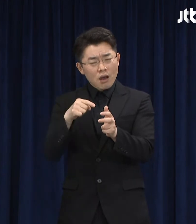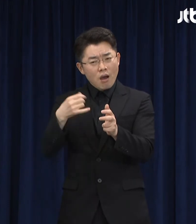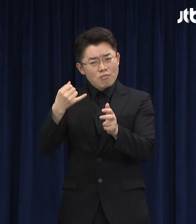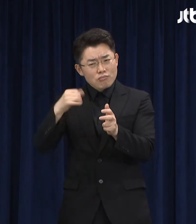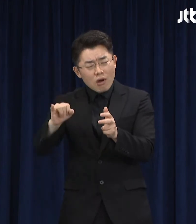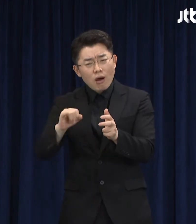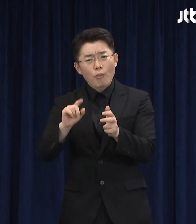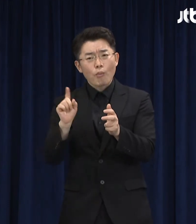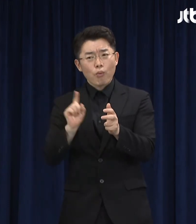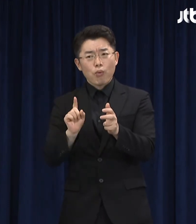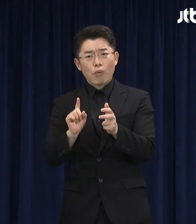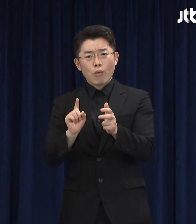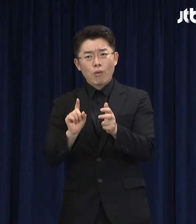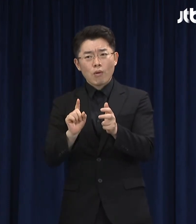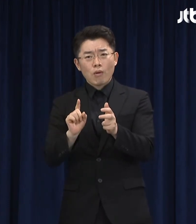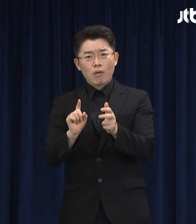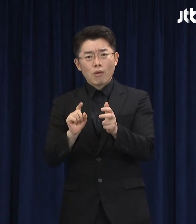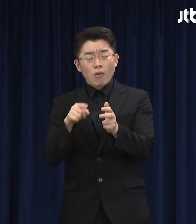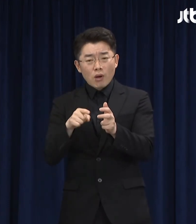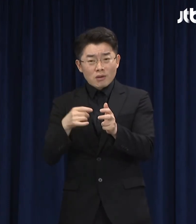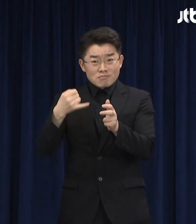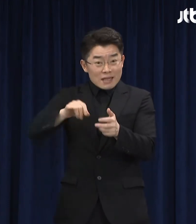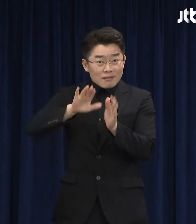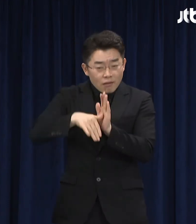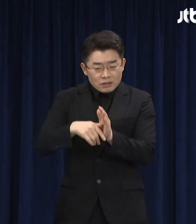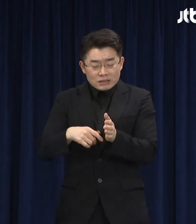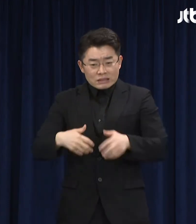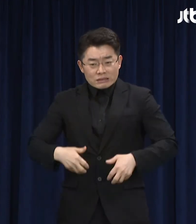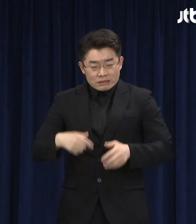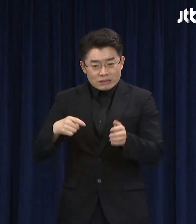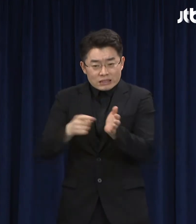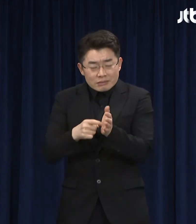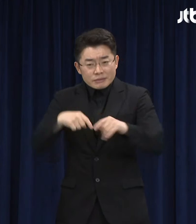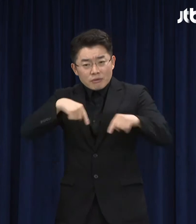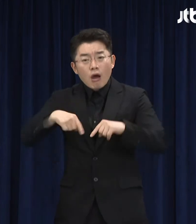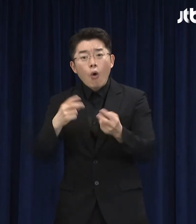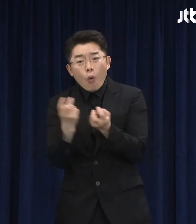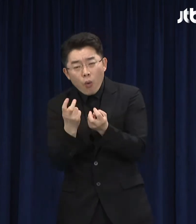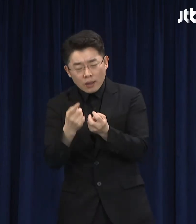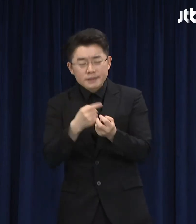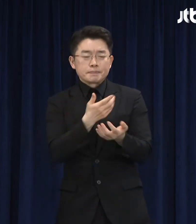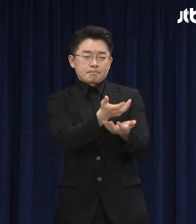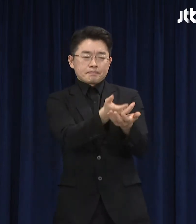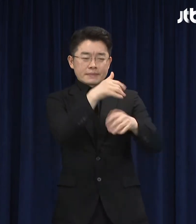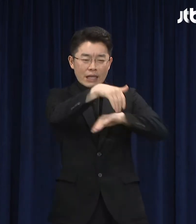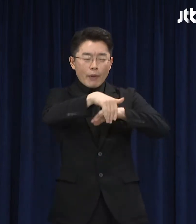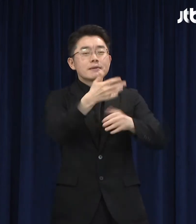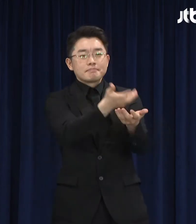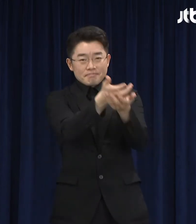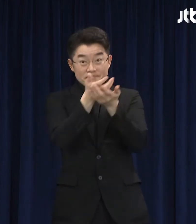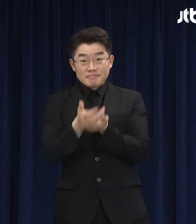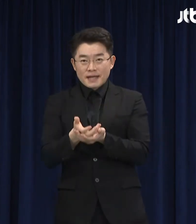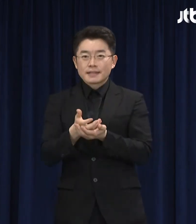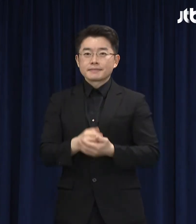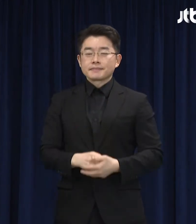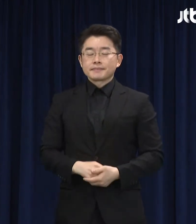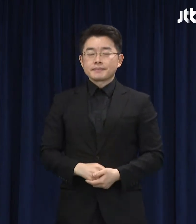고장 사례 그리고 그거에 대한 조치 사항도 자료를 확보하였습니다.